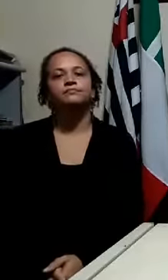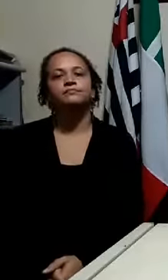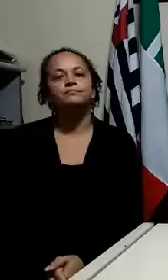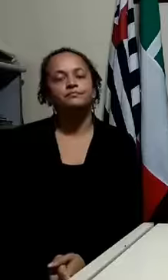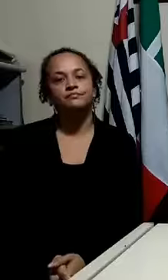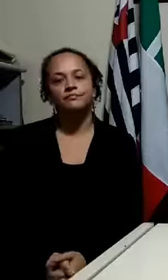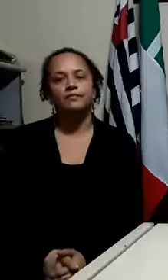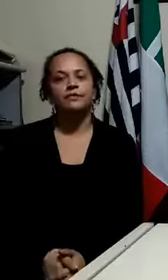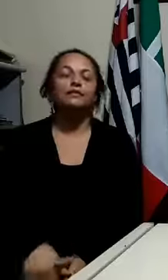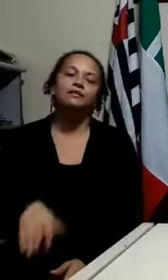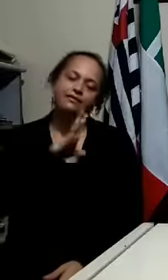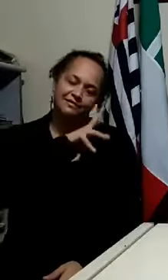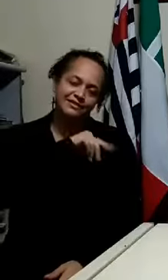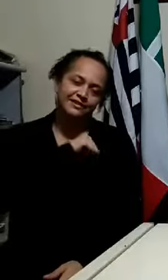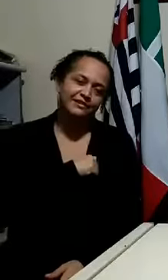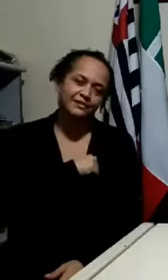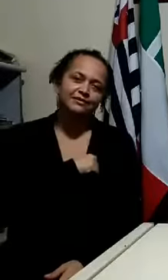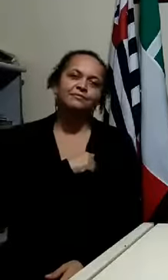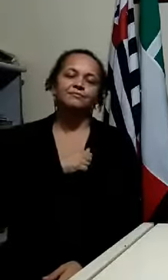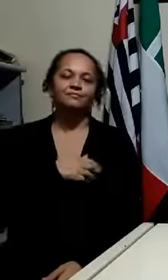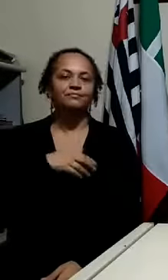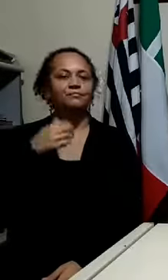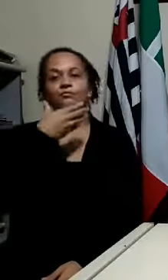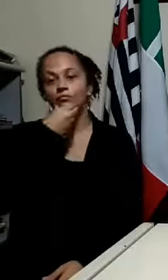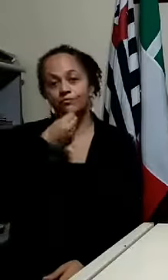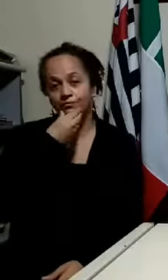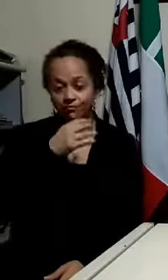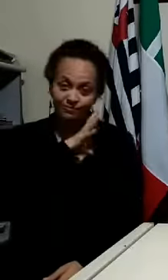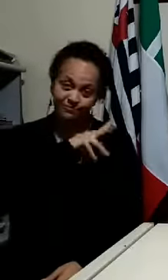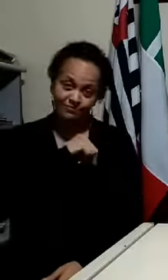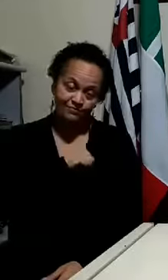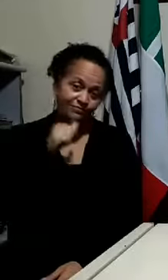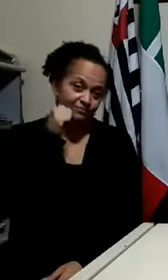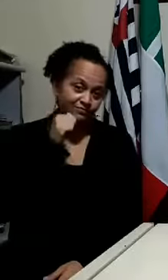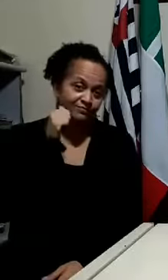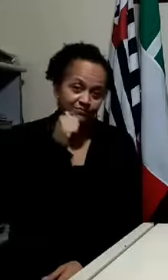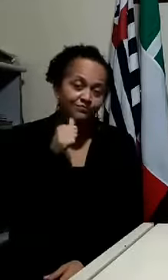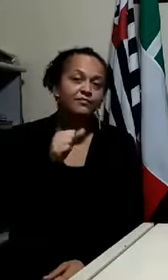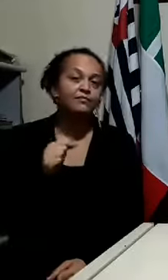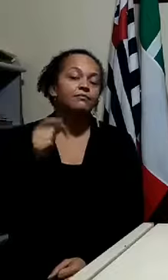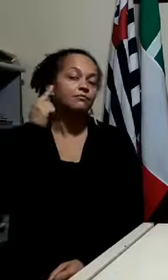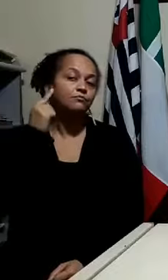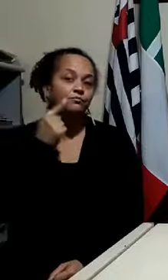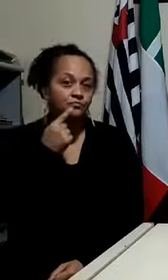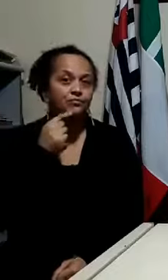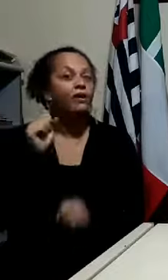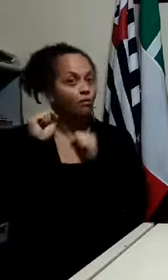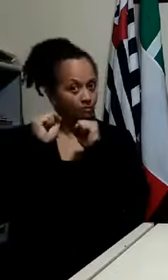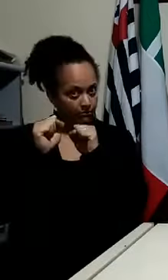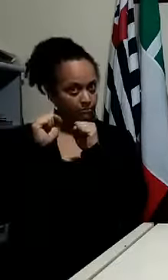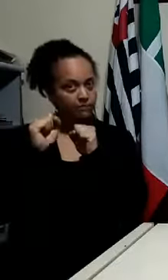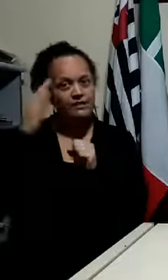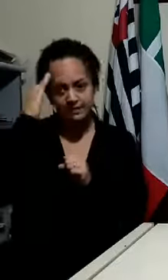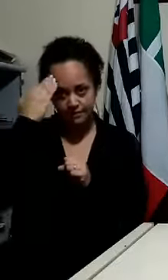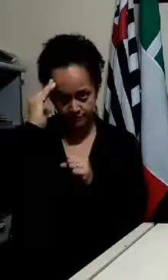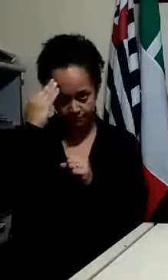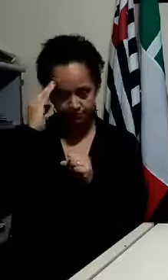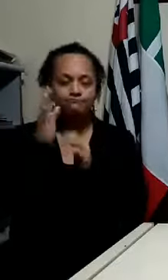para que os nossos amados irmãos e amadas irmãs deficiente auditivo possa ter o entendimento